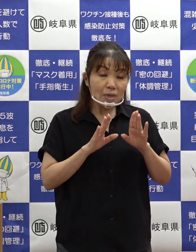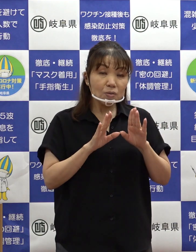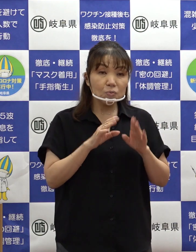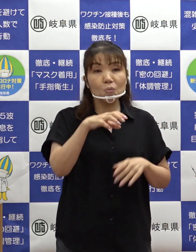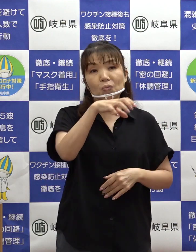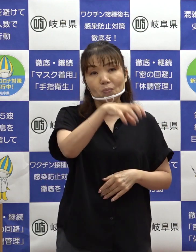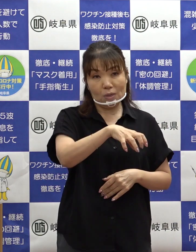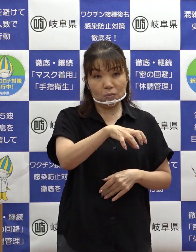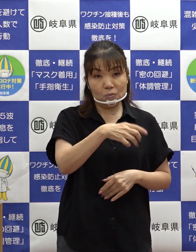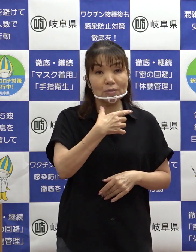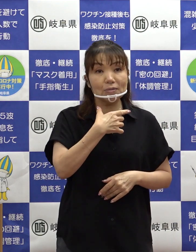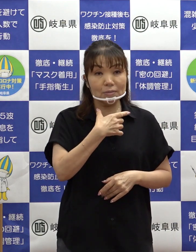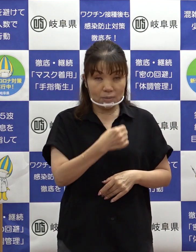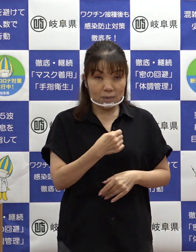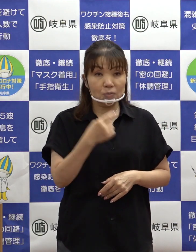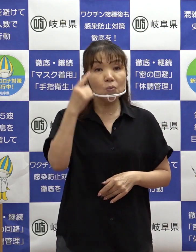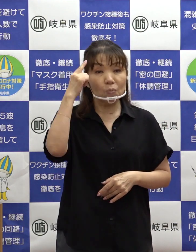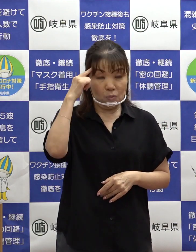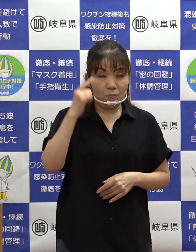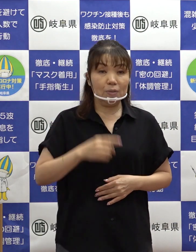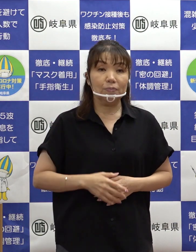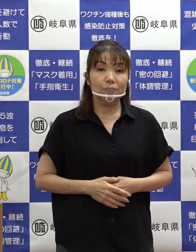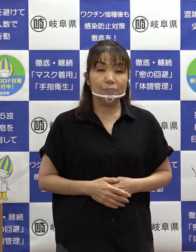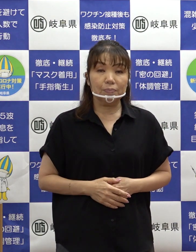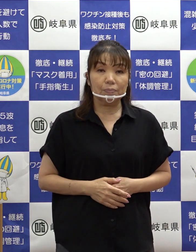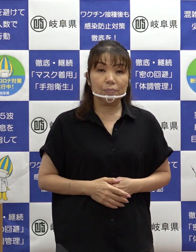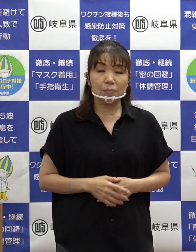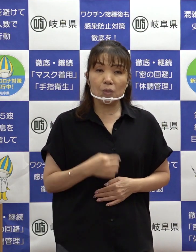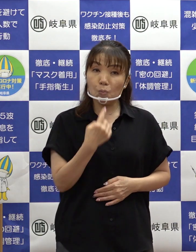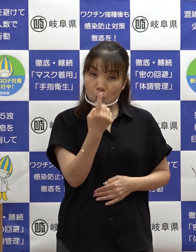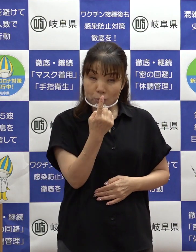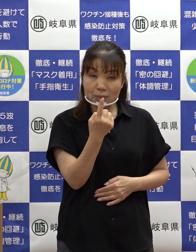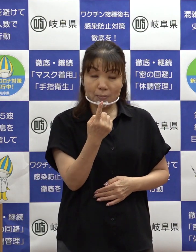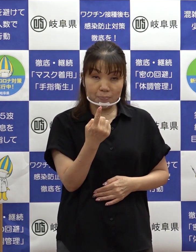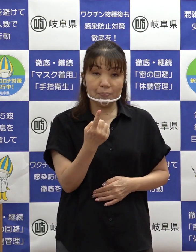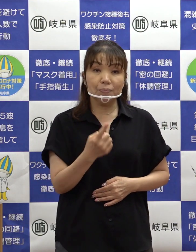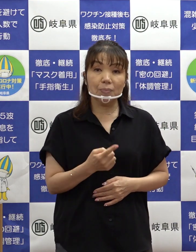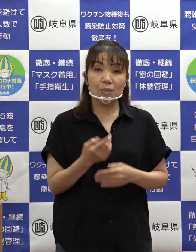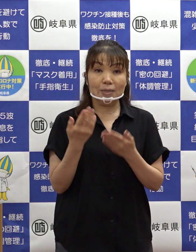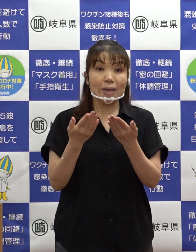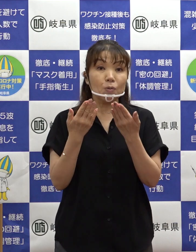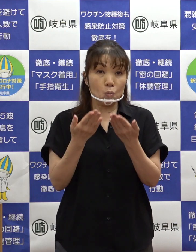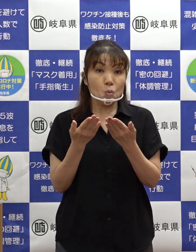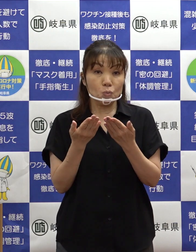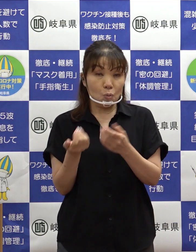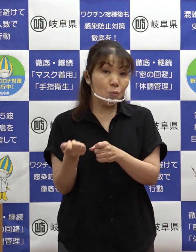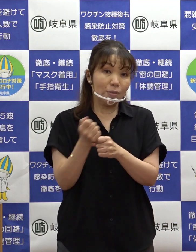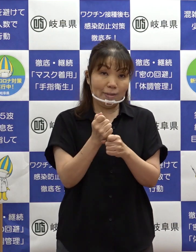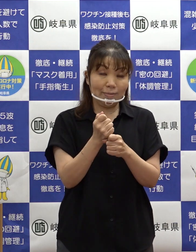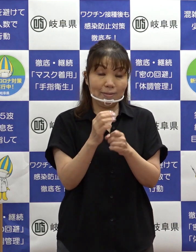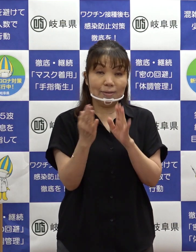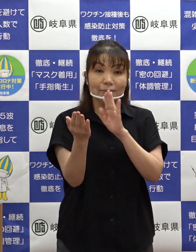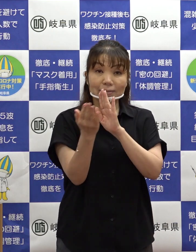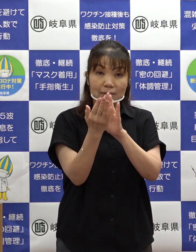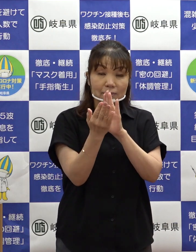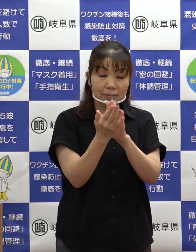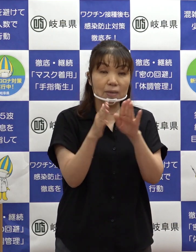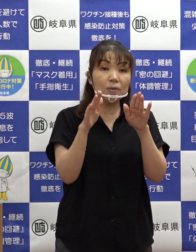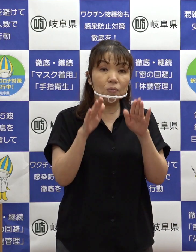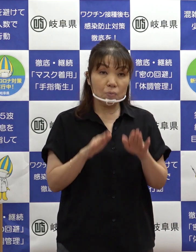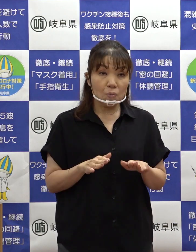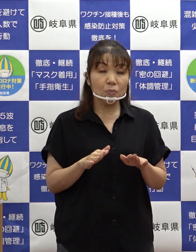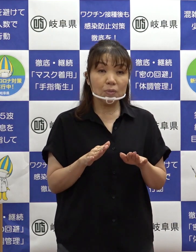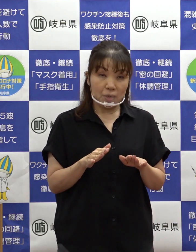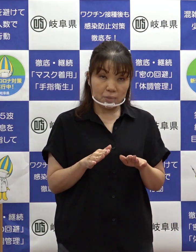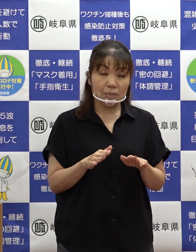していきたいということであります。 あともう、はい、学校の再開に関してなんですけど、はい、今回結